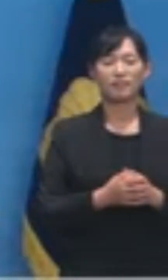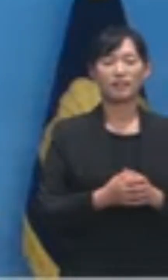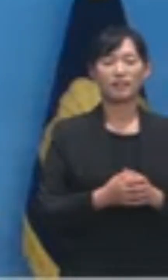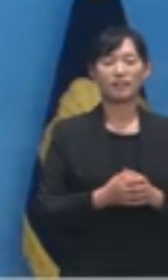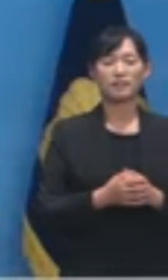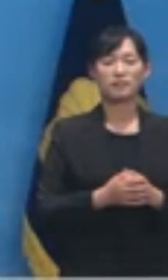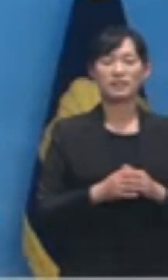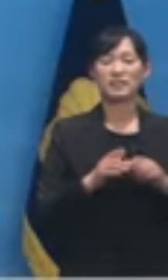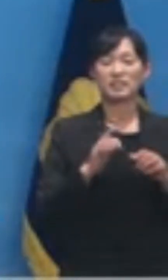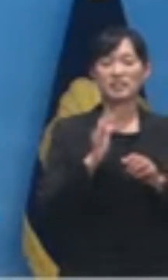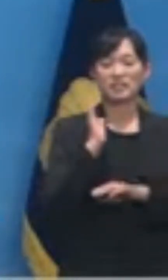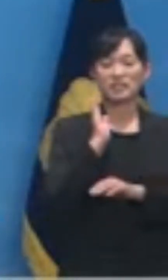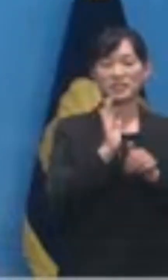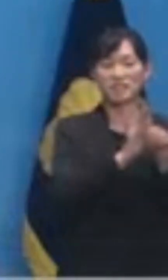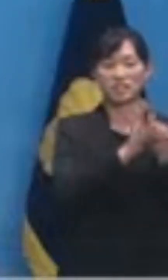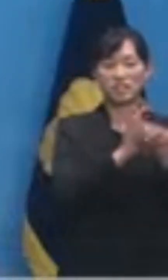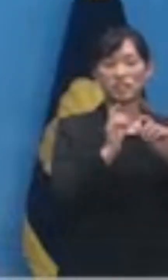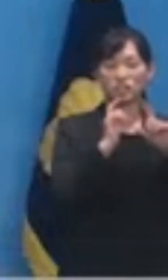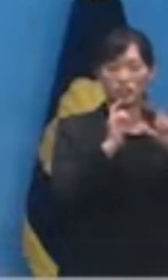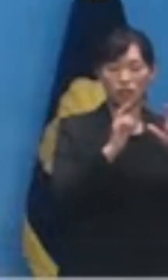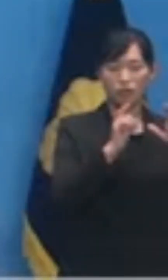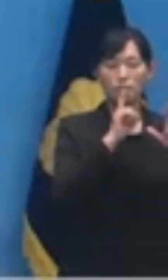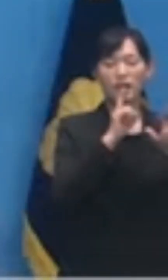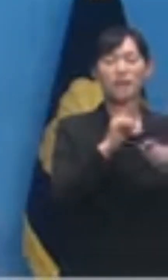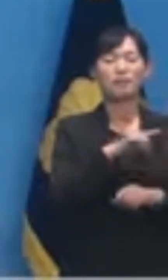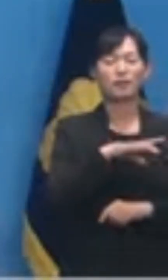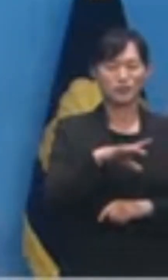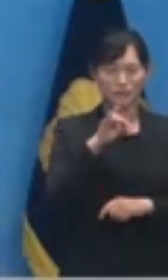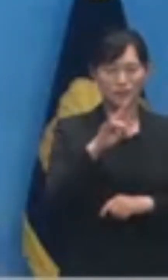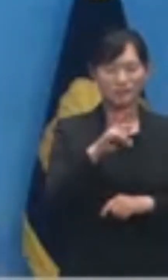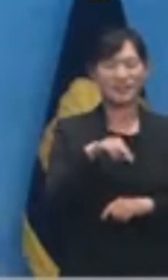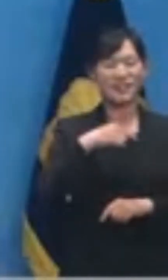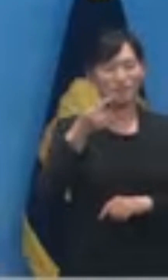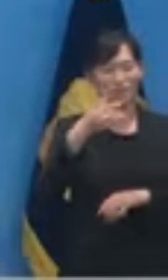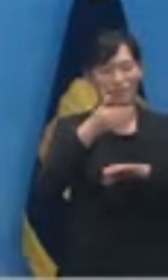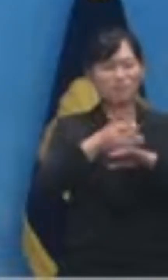마지막으로 할까요? 감사합니다. 알겠습니다.